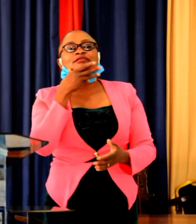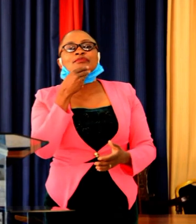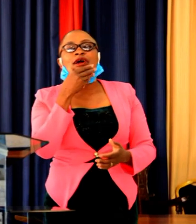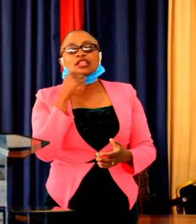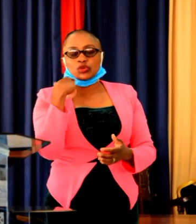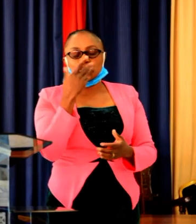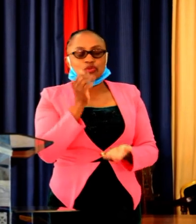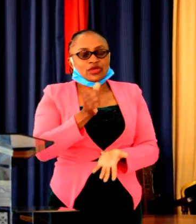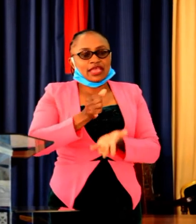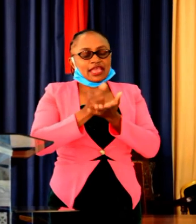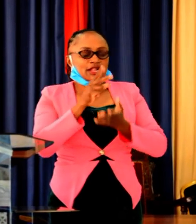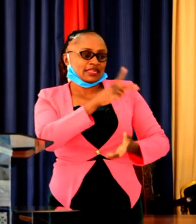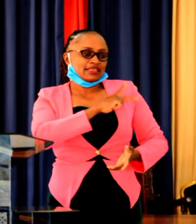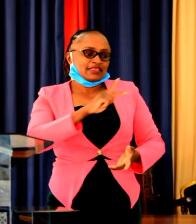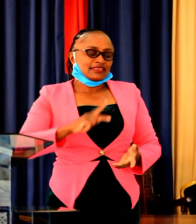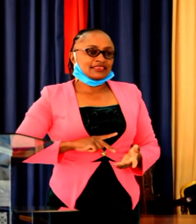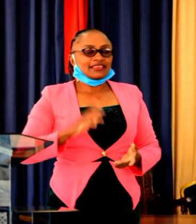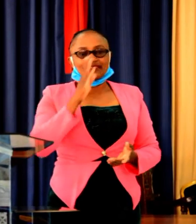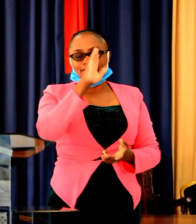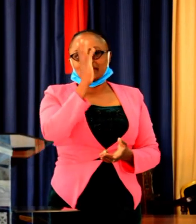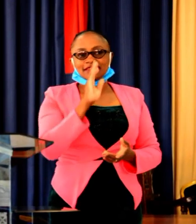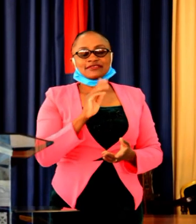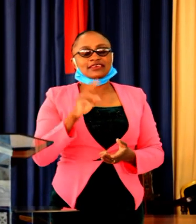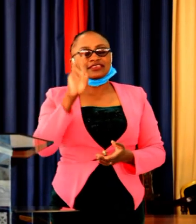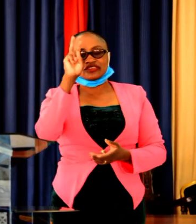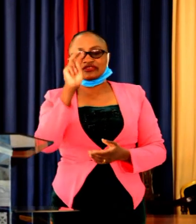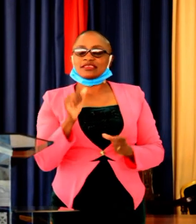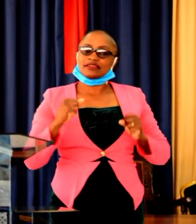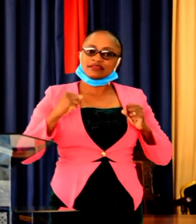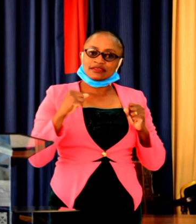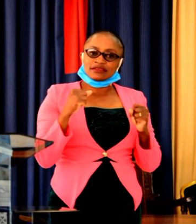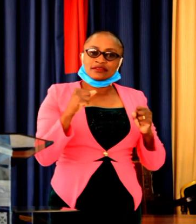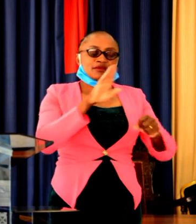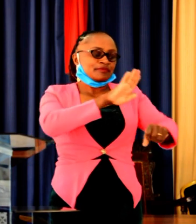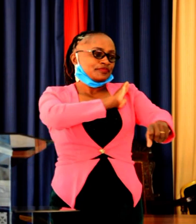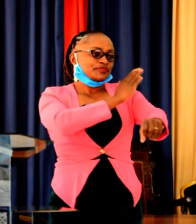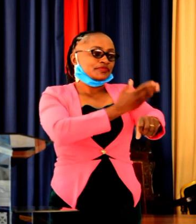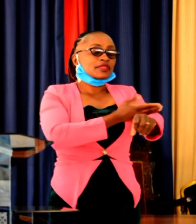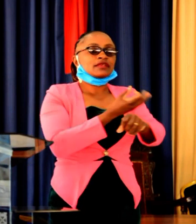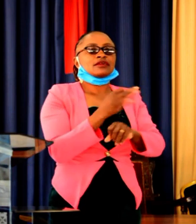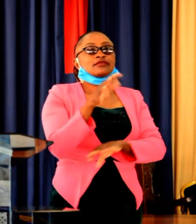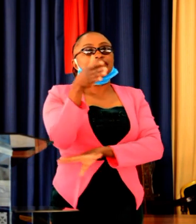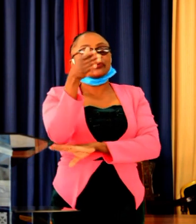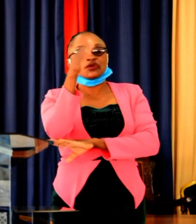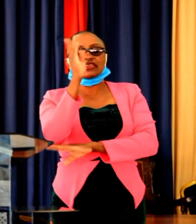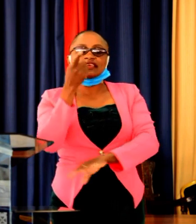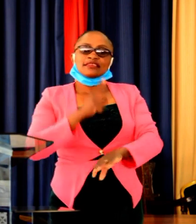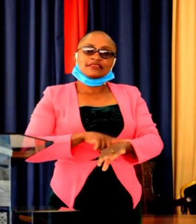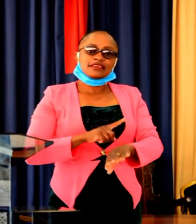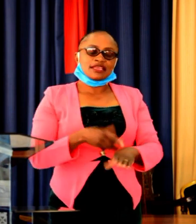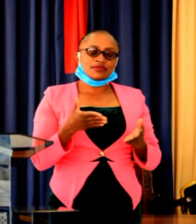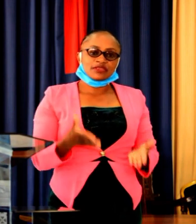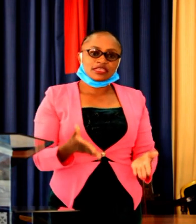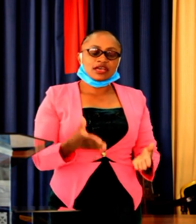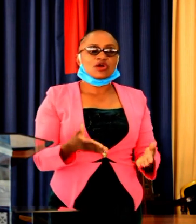msaidizi wa mfalme, lakini yeye hakuona nguvu na uwezo wa Mungu. Ni wakati wa kuona nguvu na uwezo wa Mungu na kujua kwamba